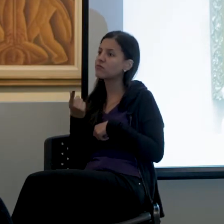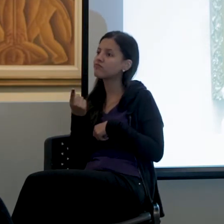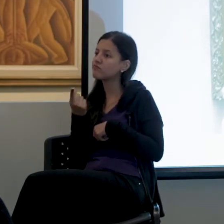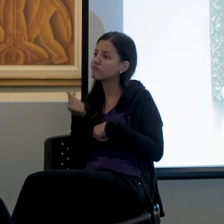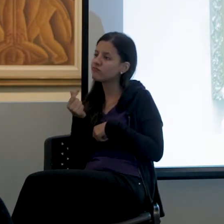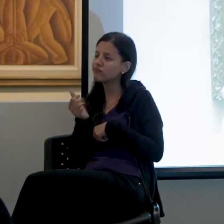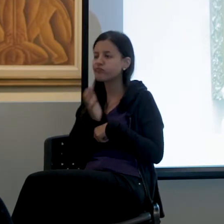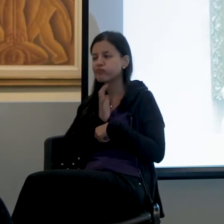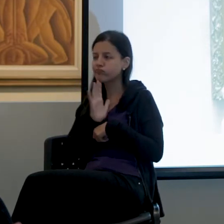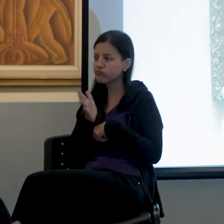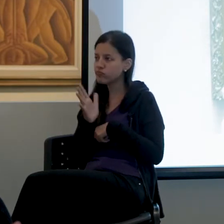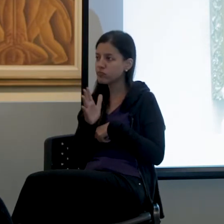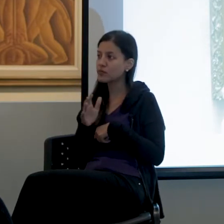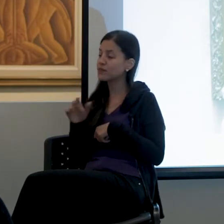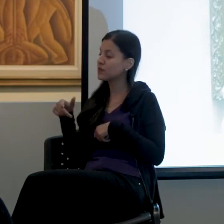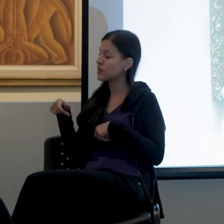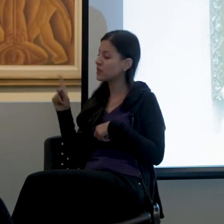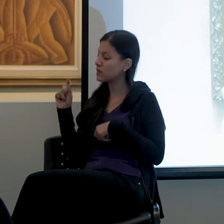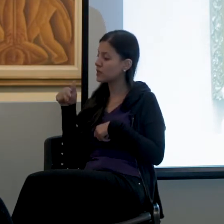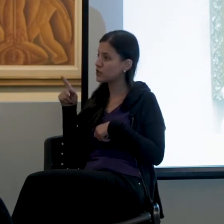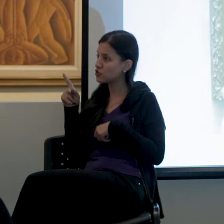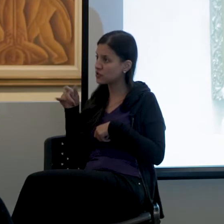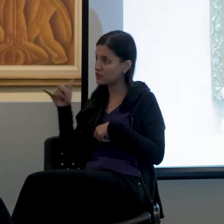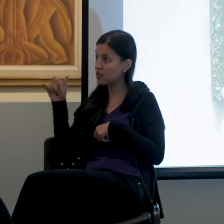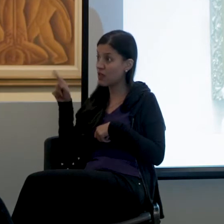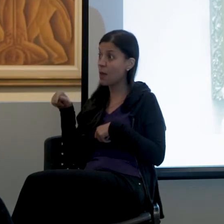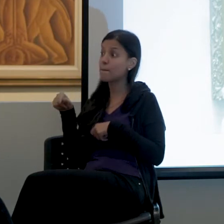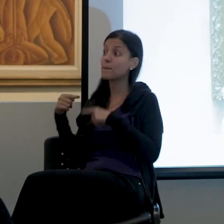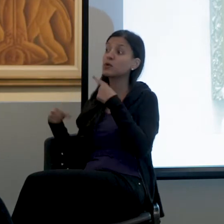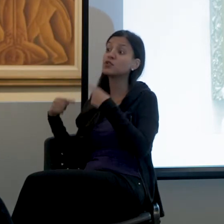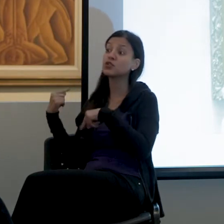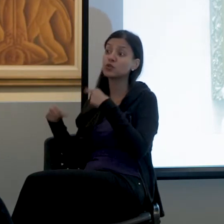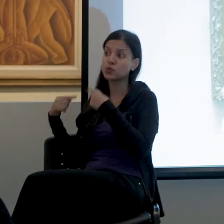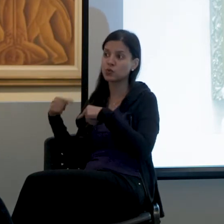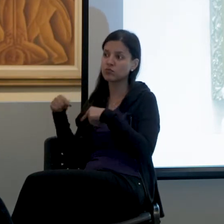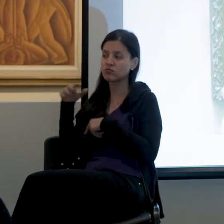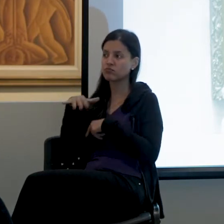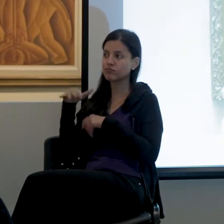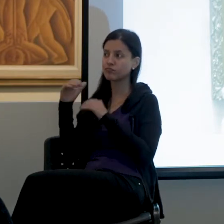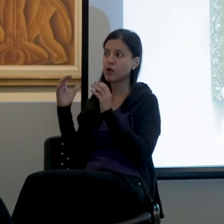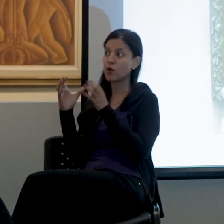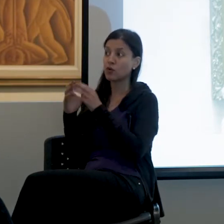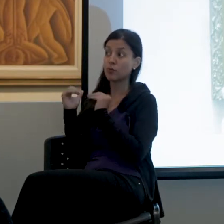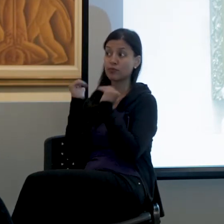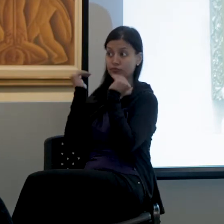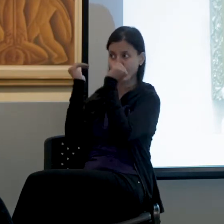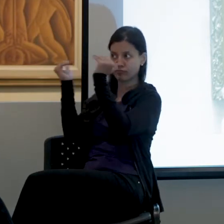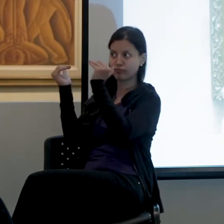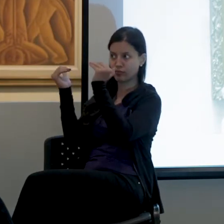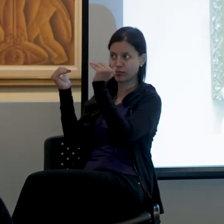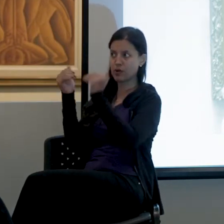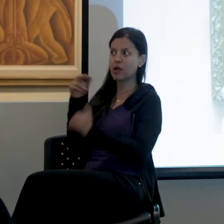e o Kandinsky, que era da elite, da aristocracia soviética,